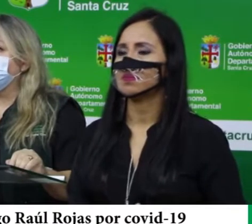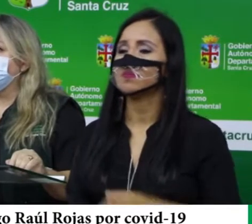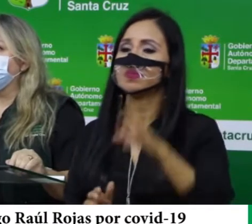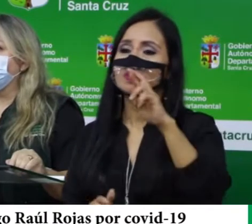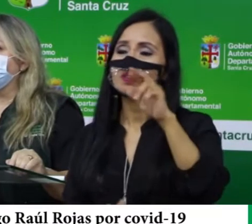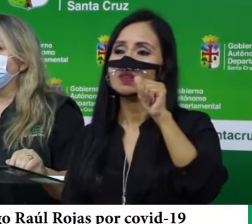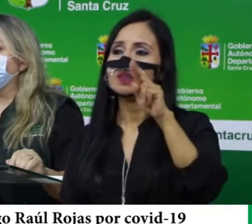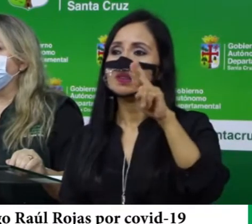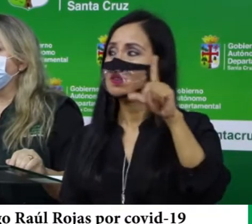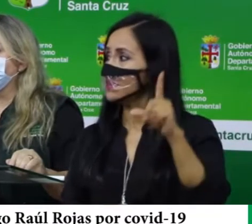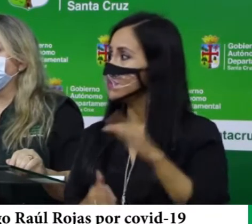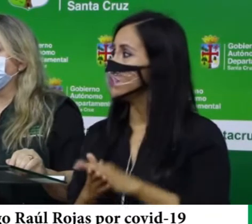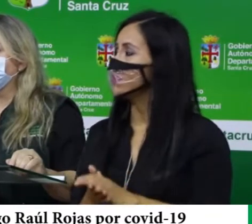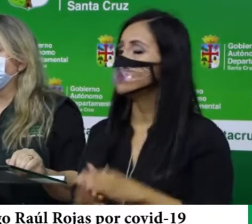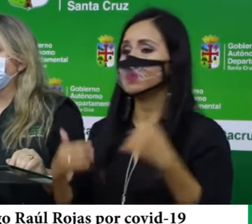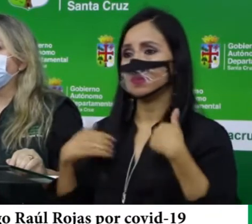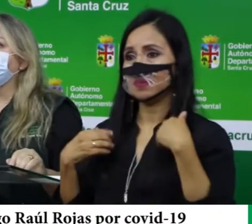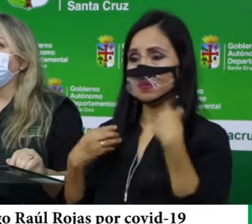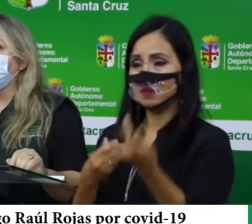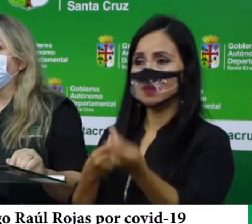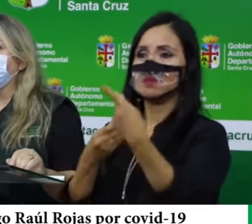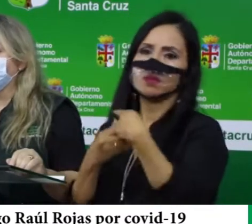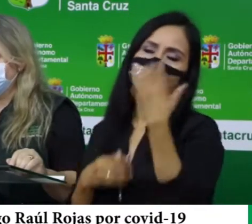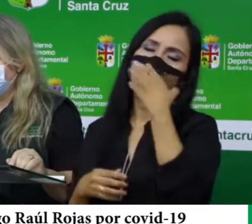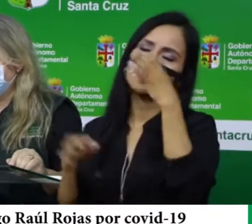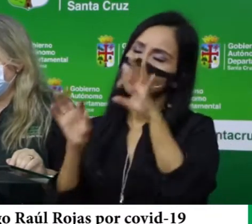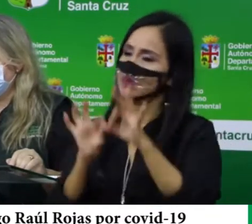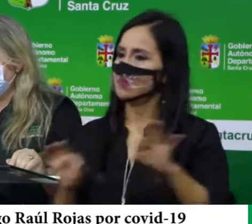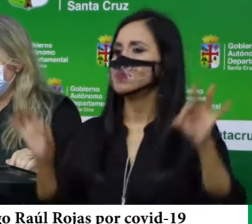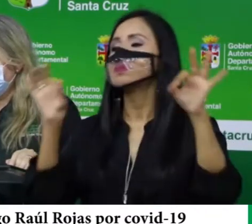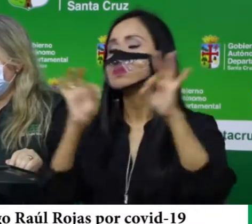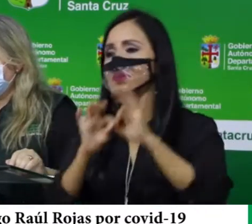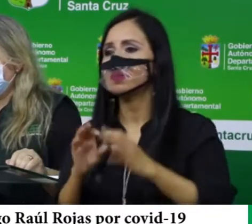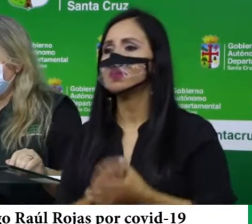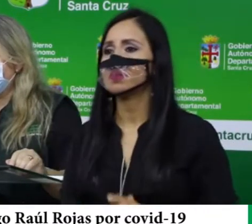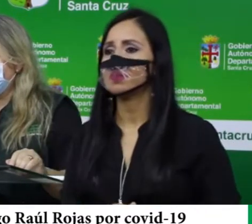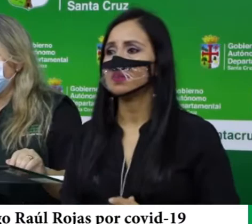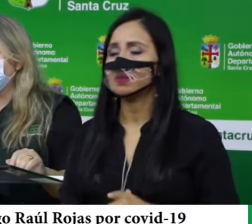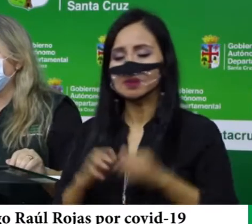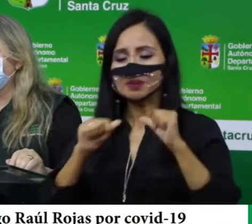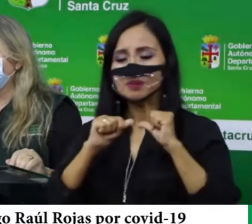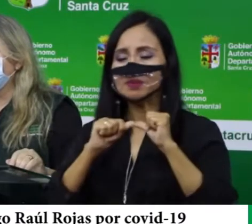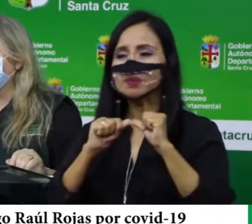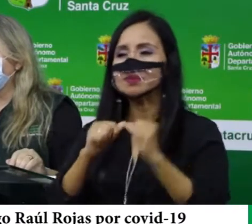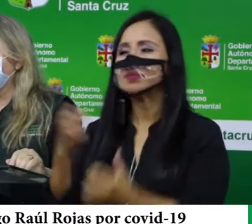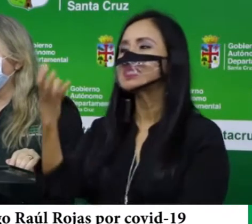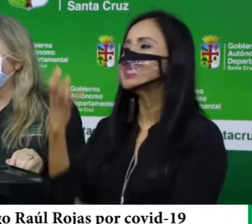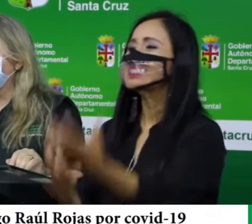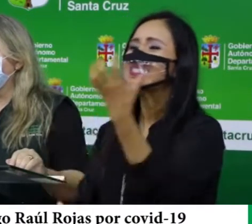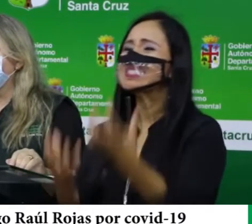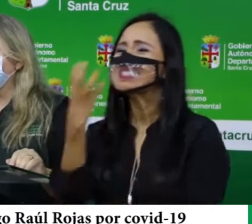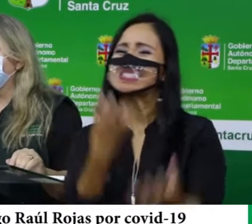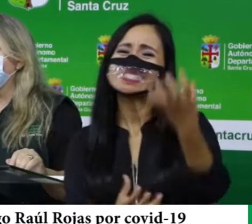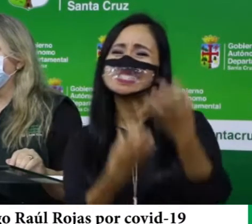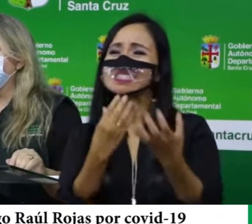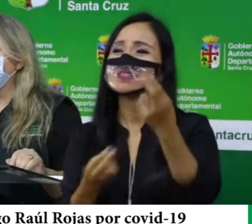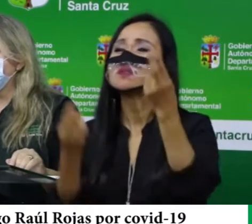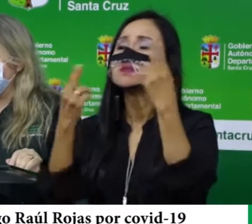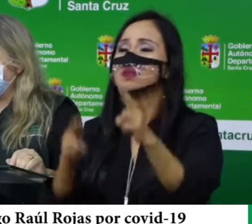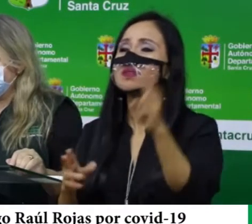Raúl tuvo una participación destacada durante los incendios forestales ocurridos